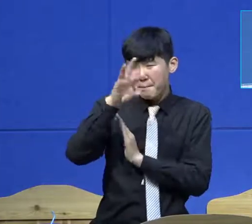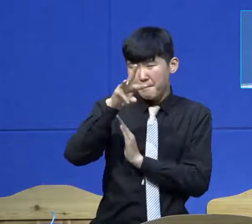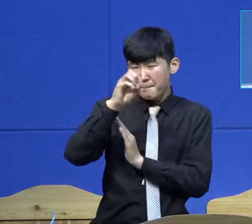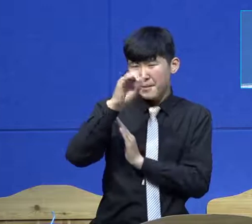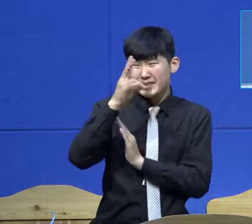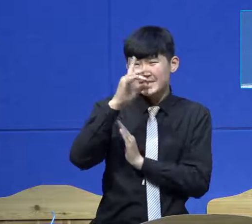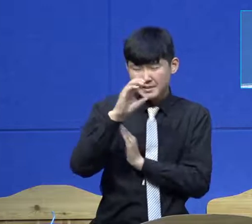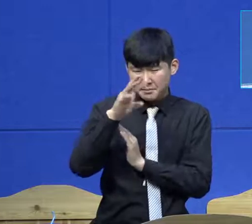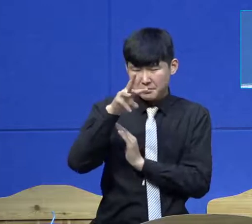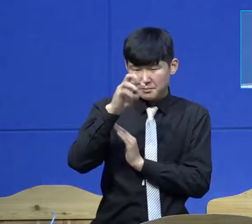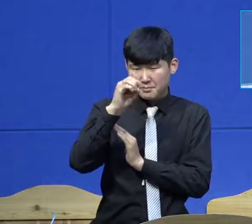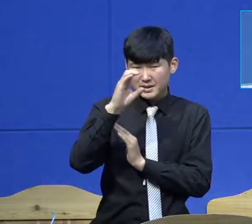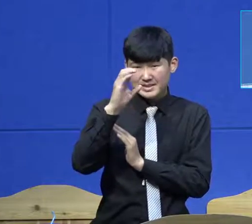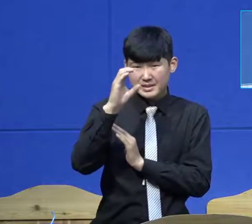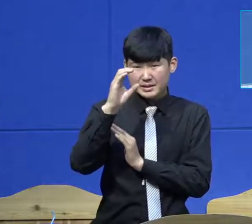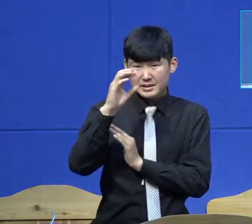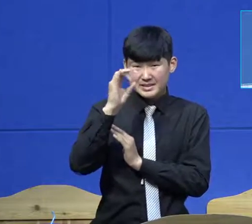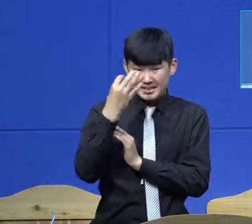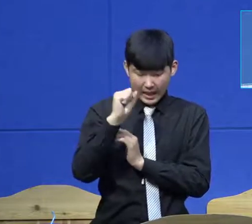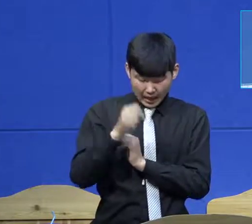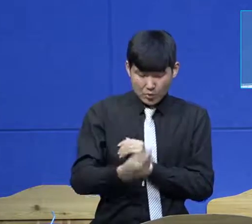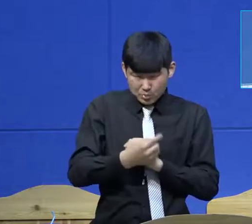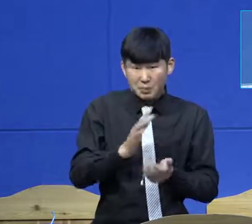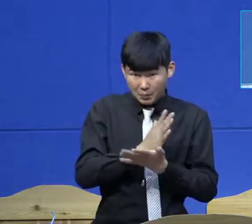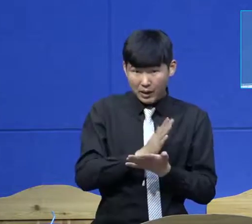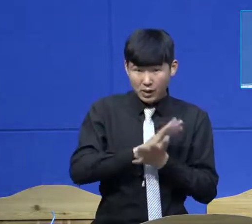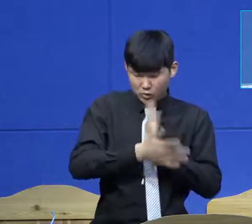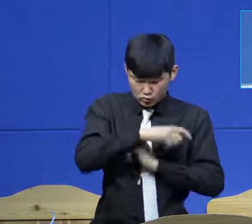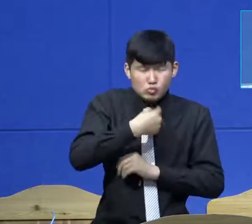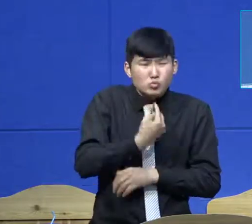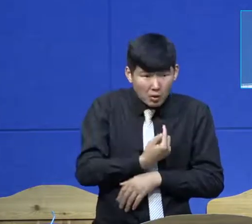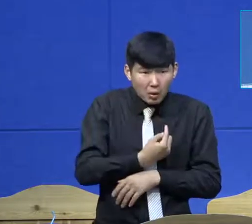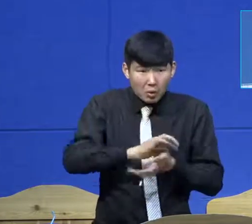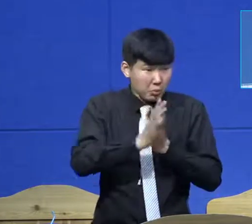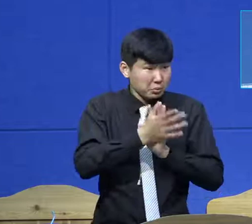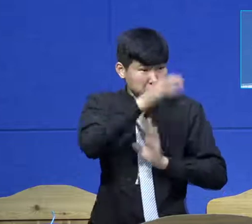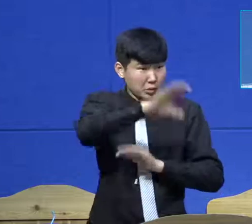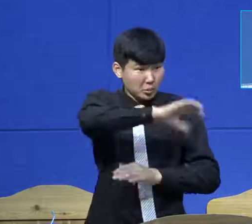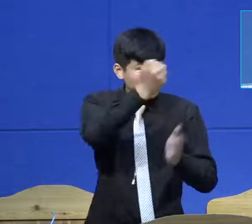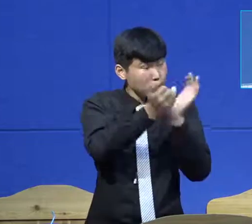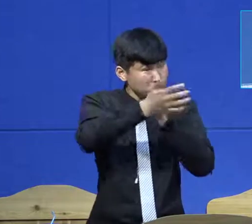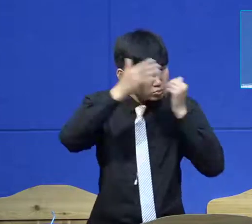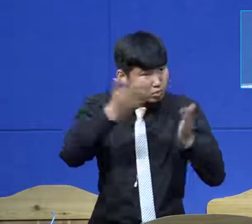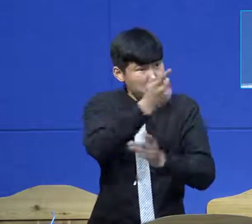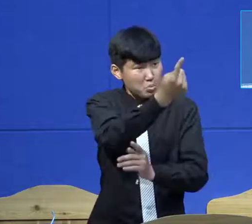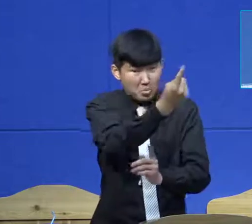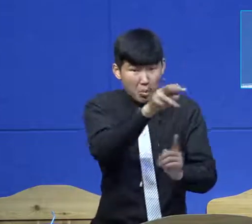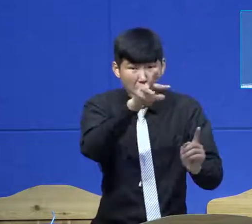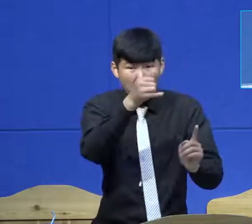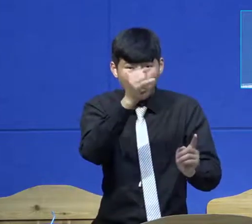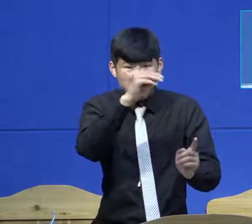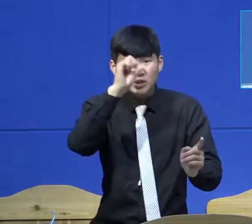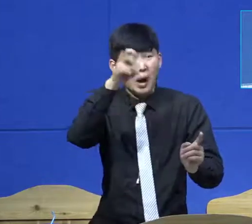гэрээндээ зөвнөгдсөн байгаа учраас өөрөө тэр месийг хүлээж байгаа. Тэгсэн чинь сонсоод байсан чинь загалмай дээр цовдлогдсон тэр нэгмөө